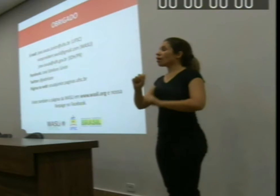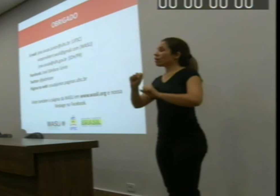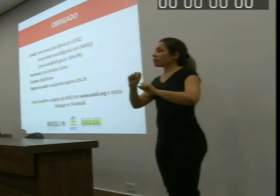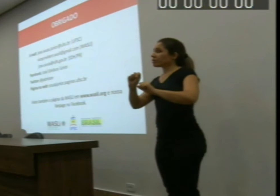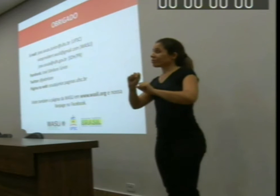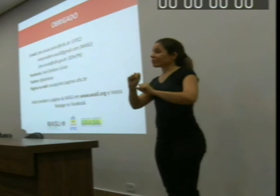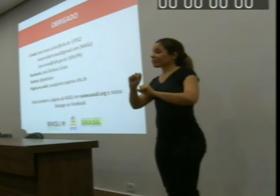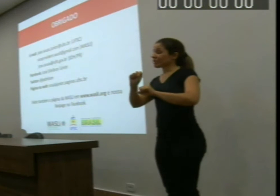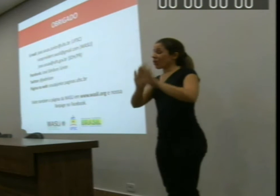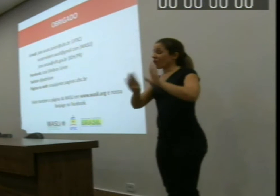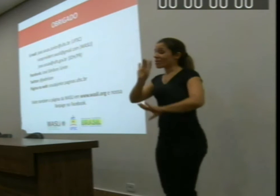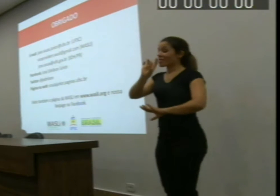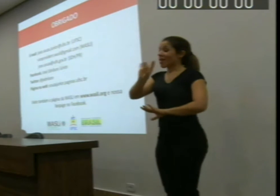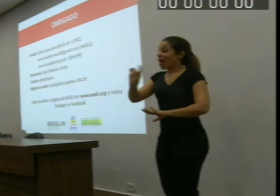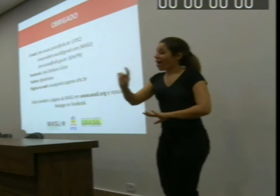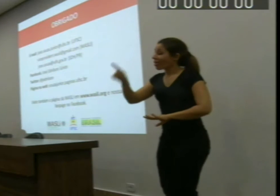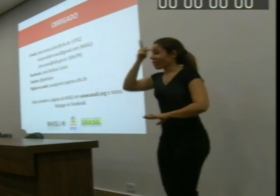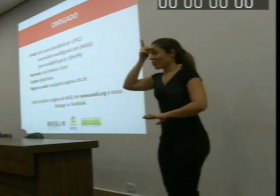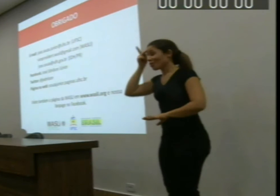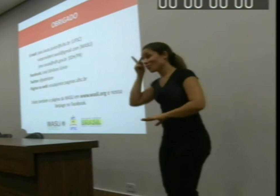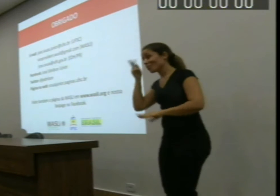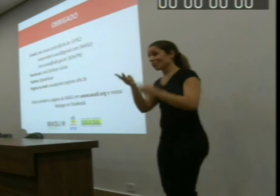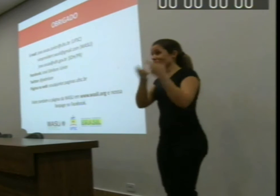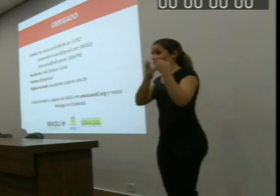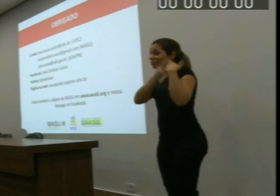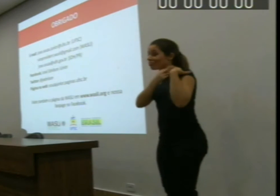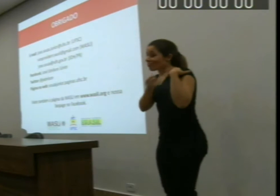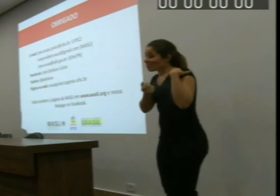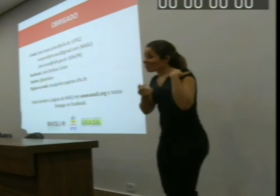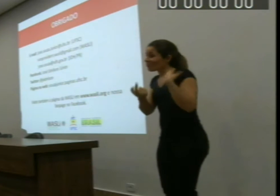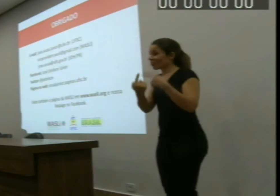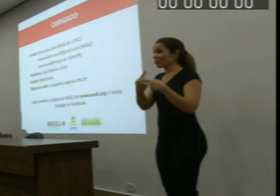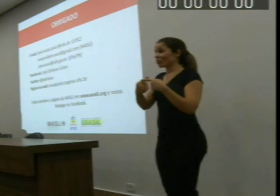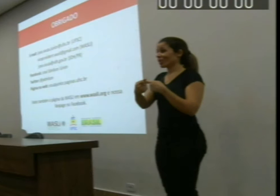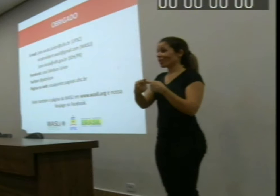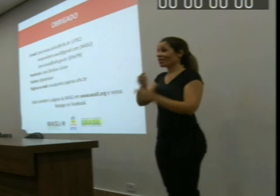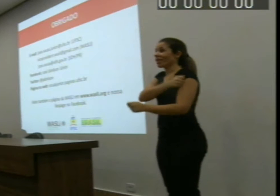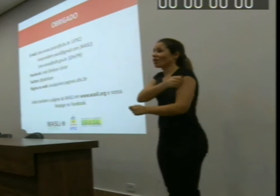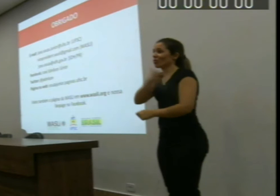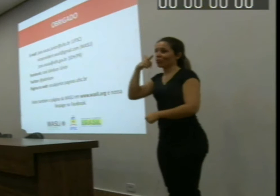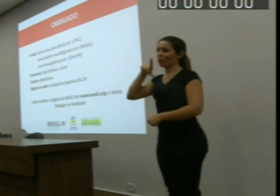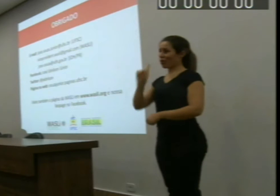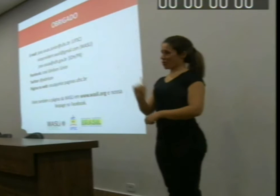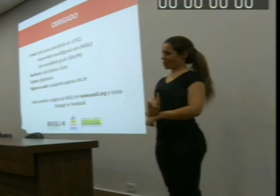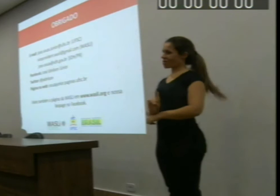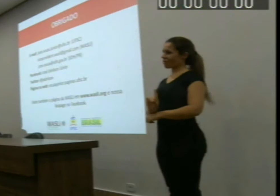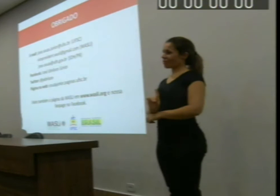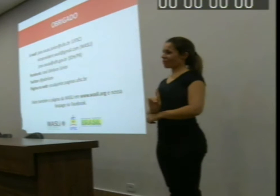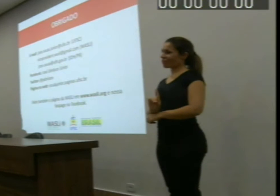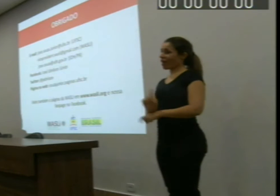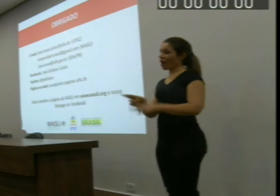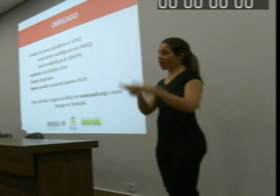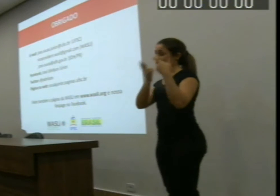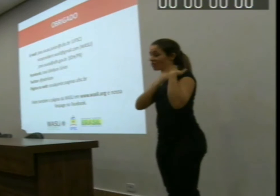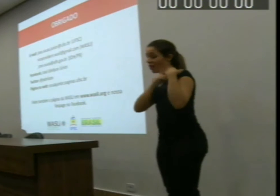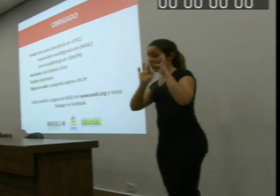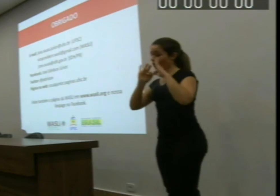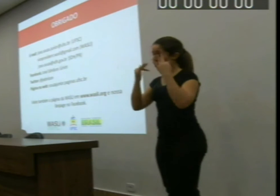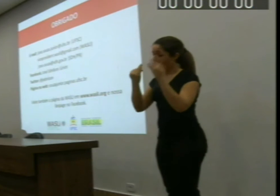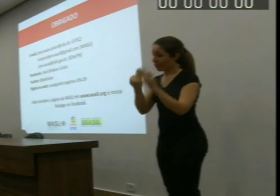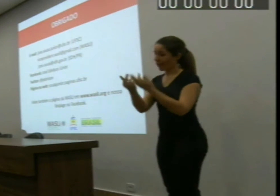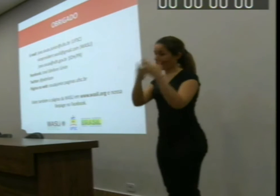essa responsabilidade pode ser de ambos essa responsabilidade pode ser da família essa responsabilidade pode ser da direção da